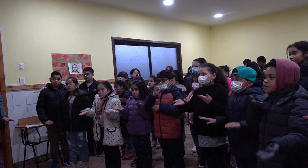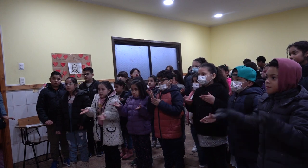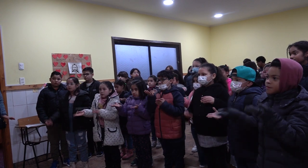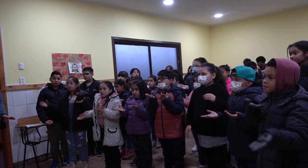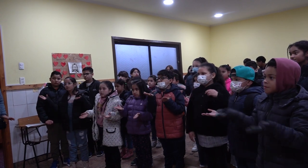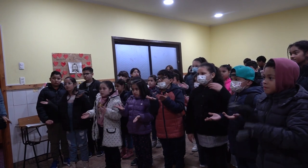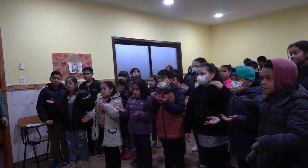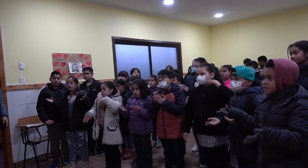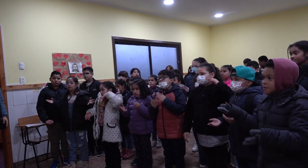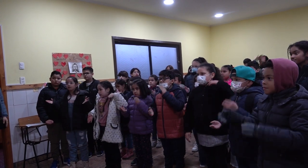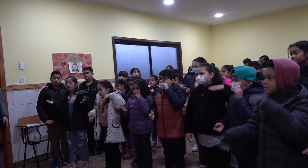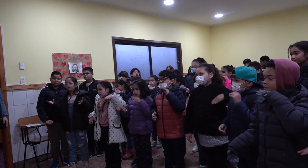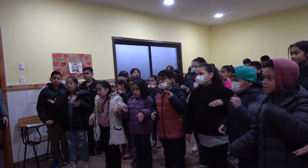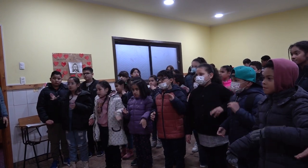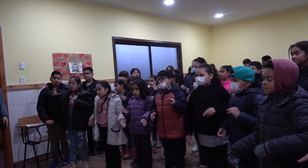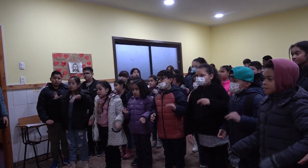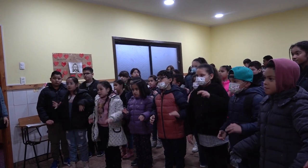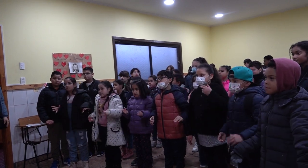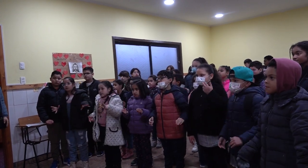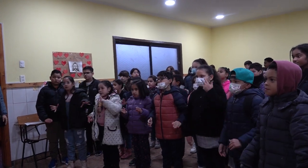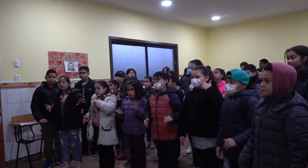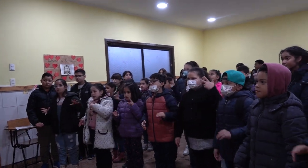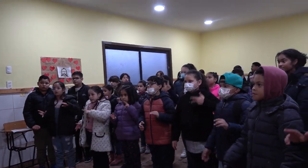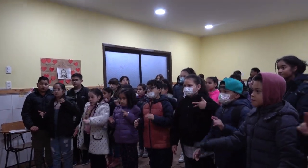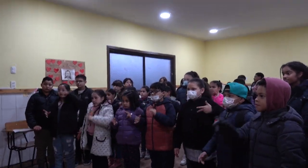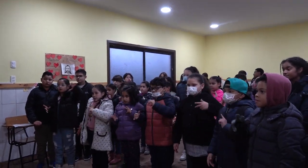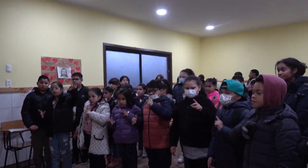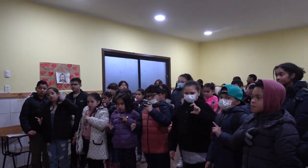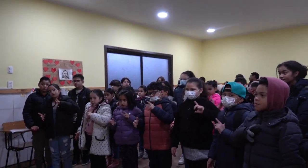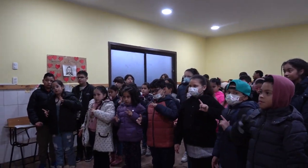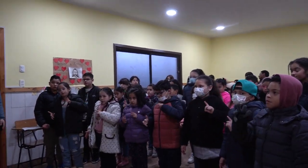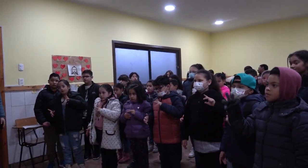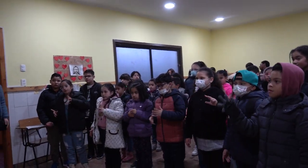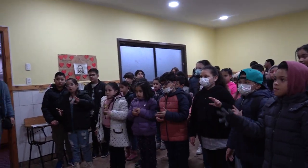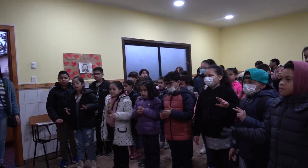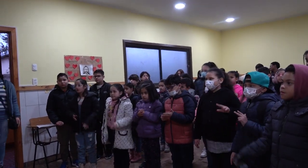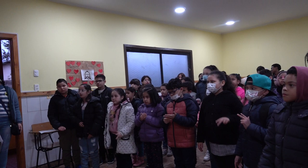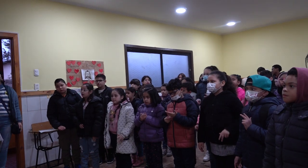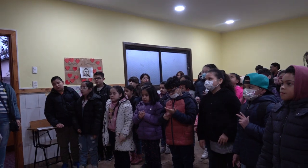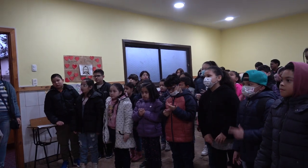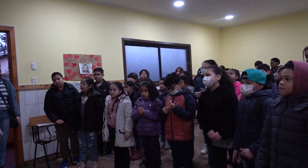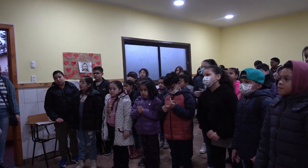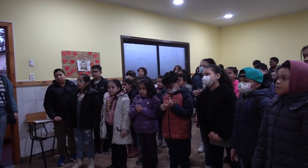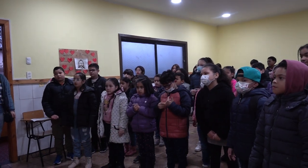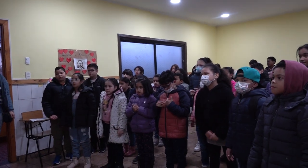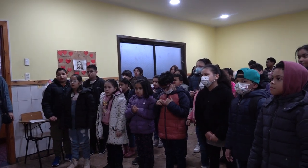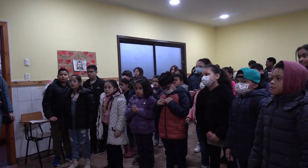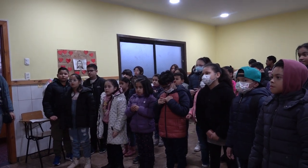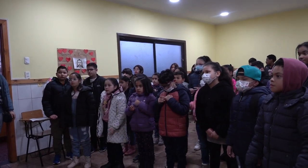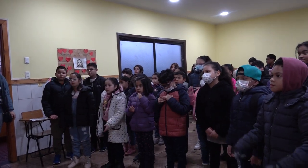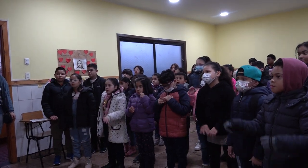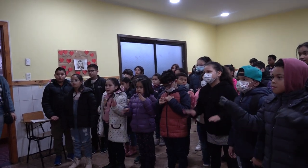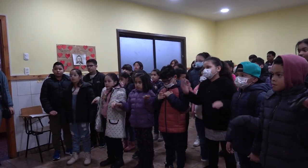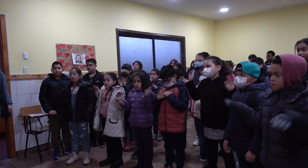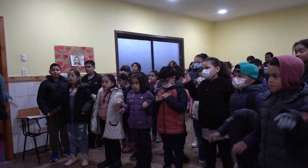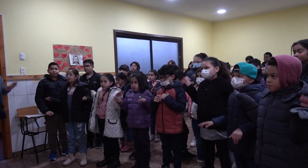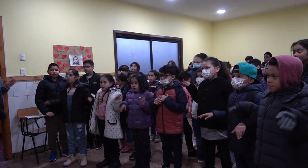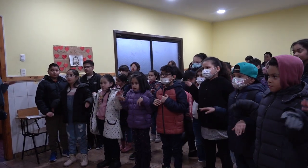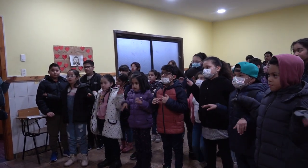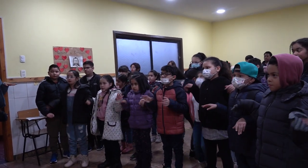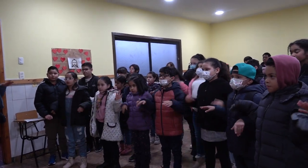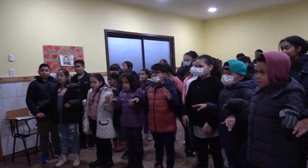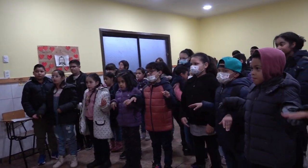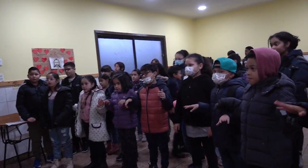como los niños del Señor. Ya. Los